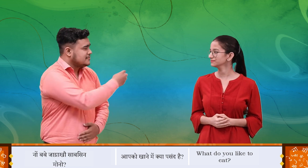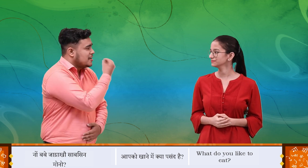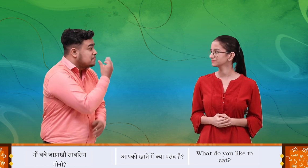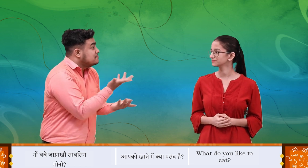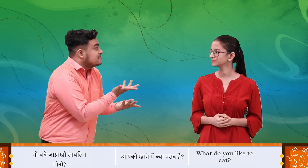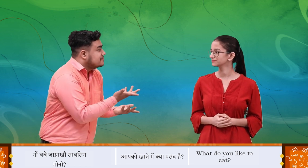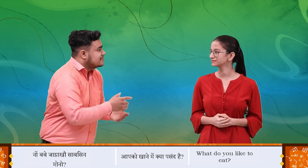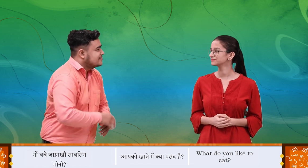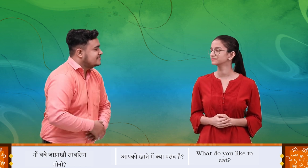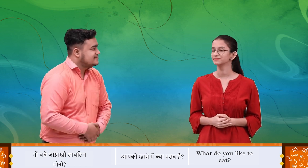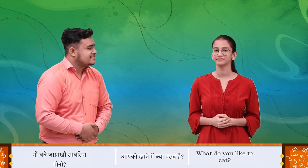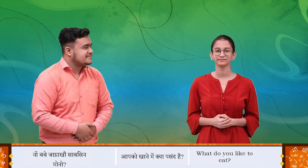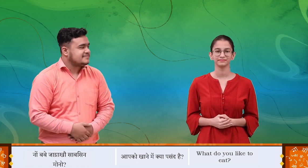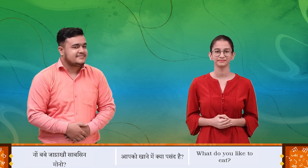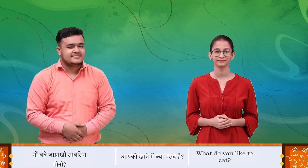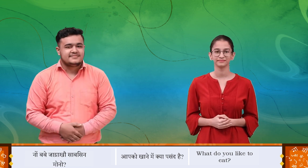Neng bobe zagrako sapsin mune.